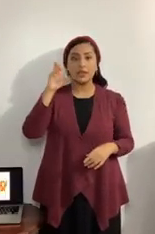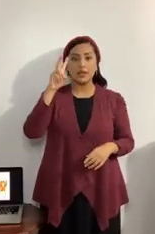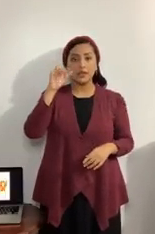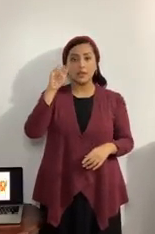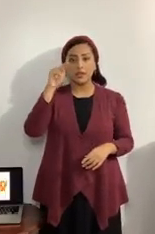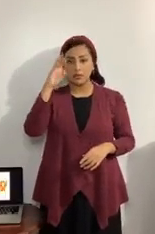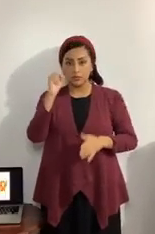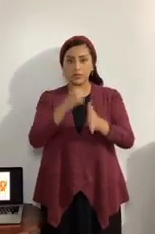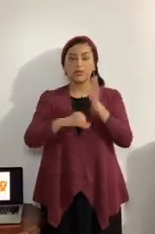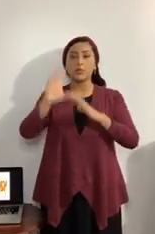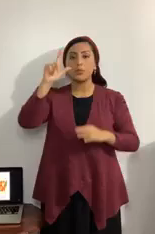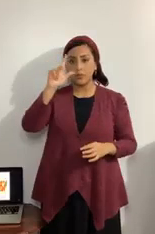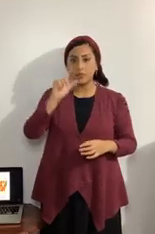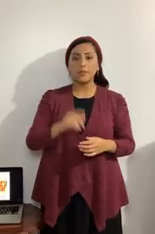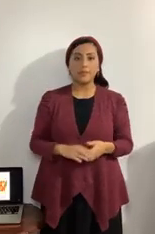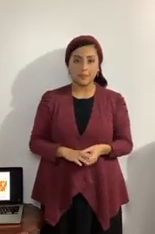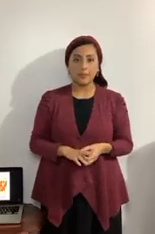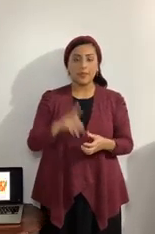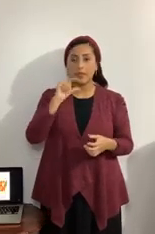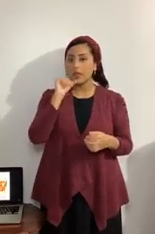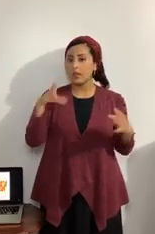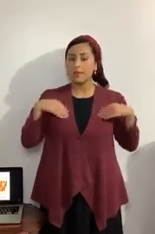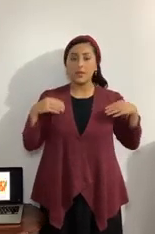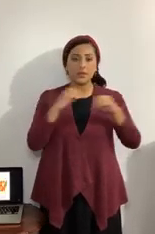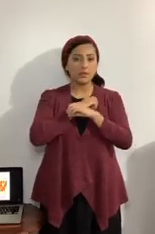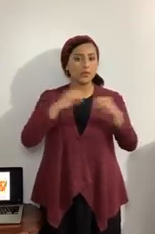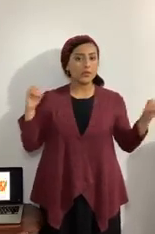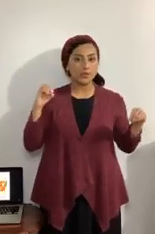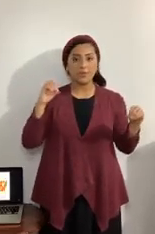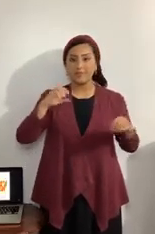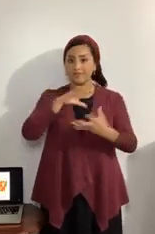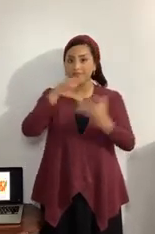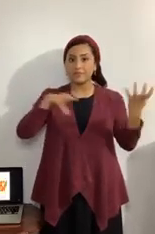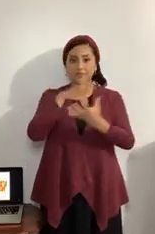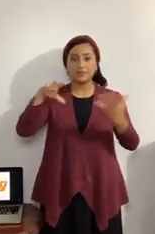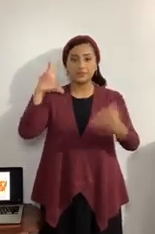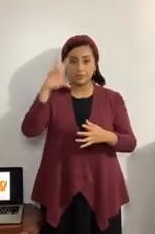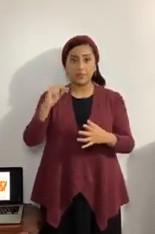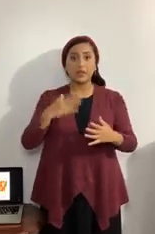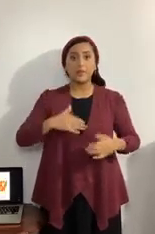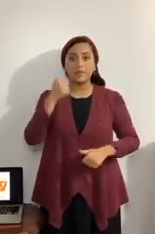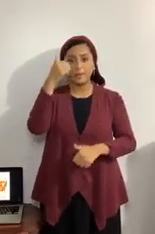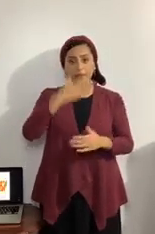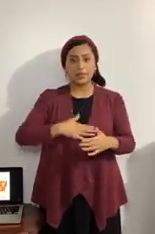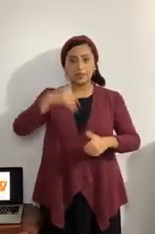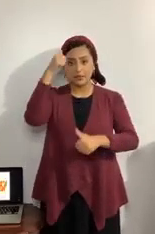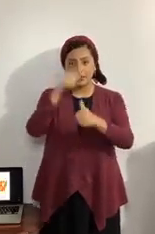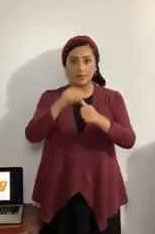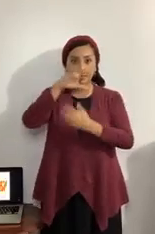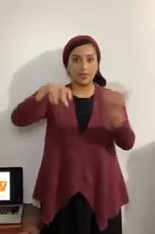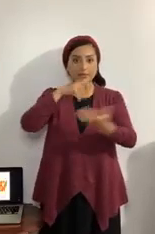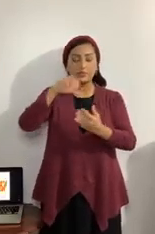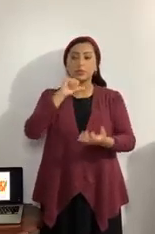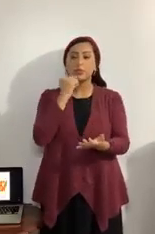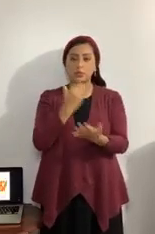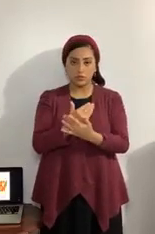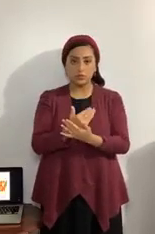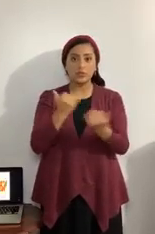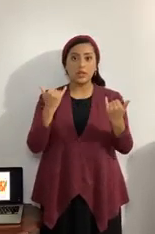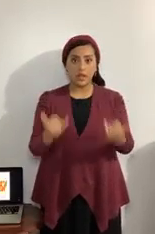23. Entonces Él no acepta ningún tipo de mezcla. Recuerda las mezclas. Ahora, veamos